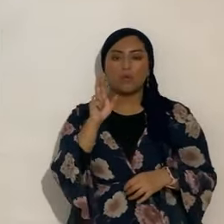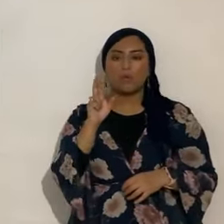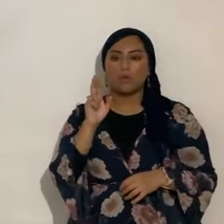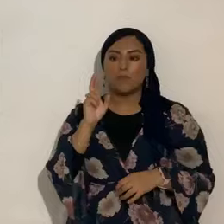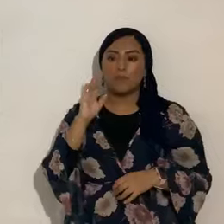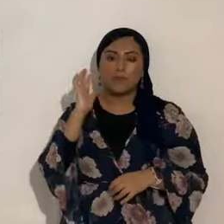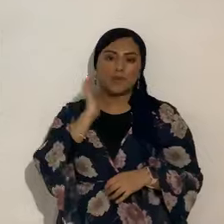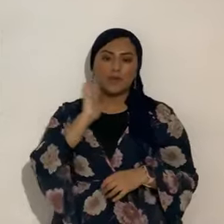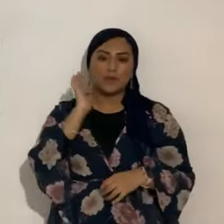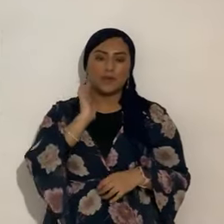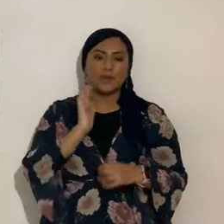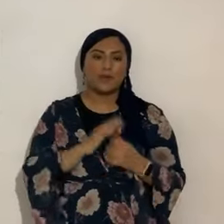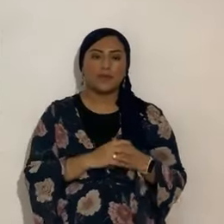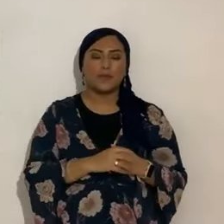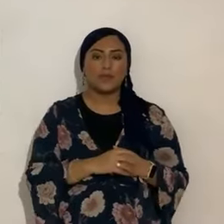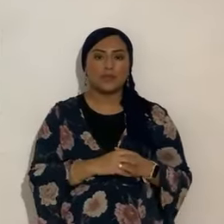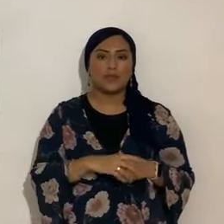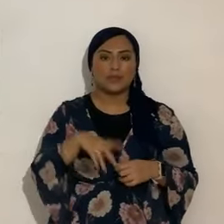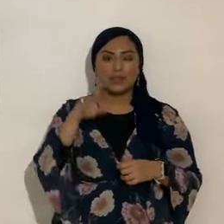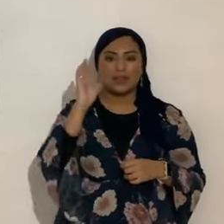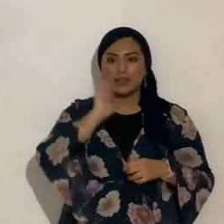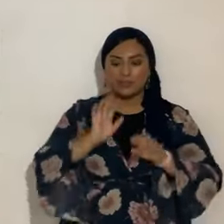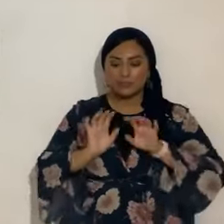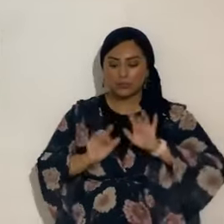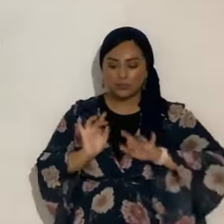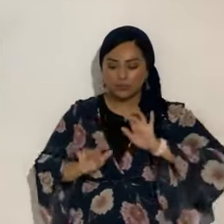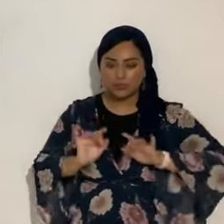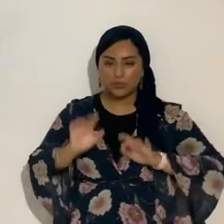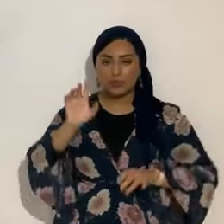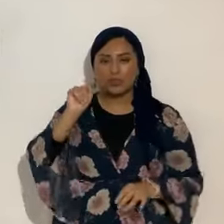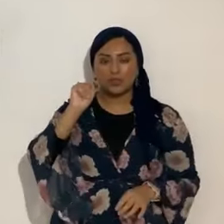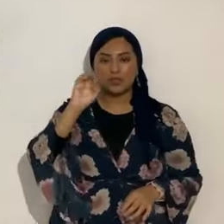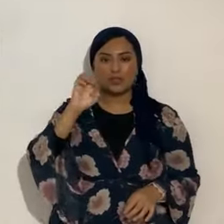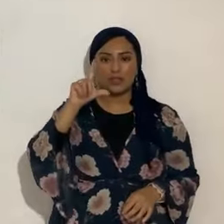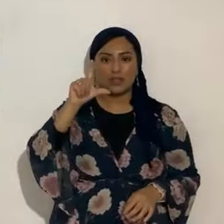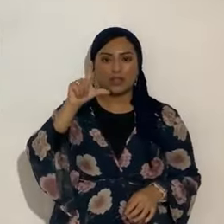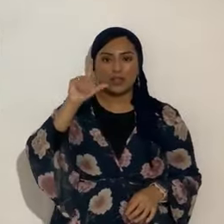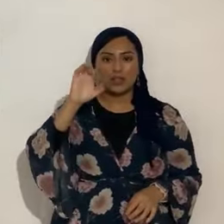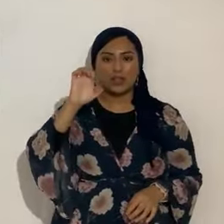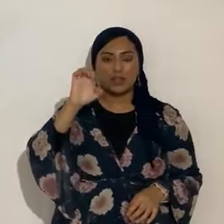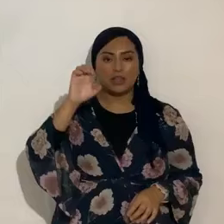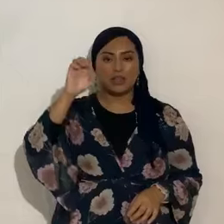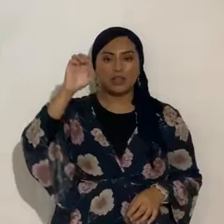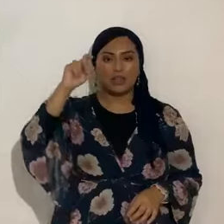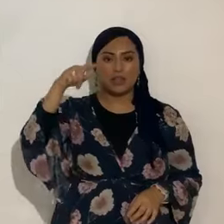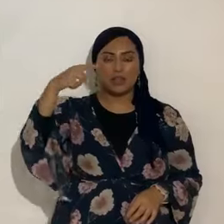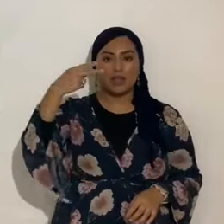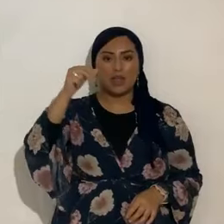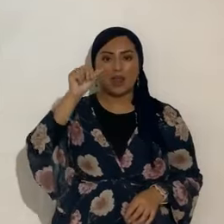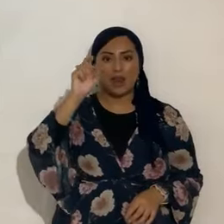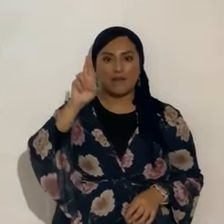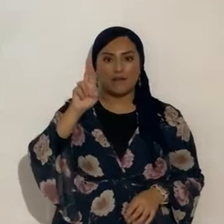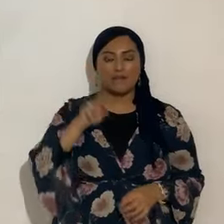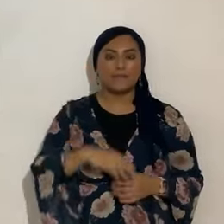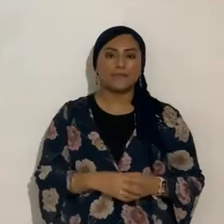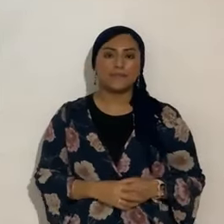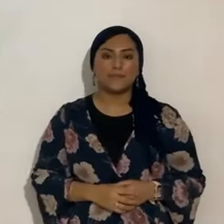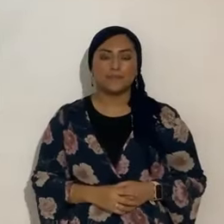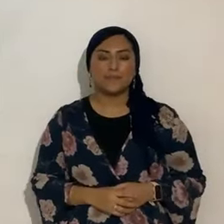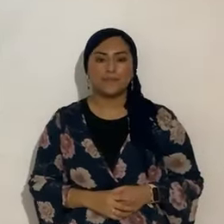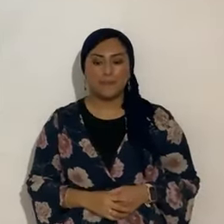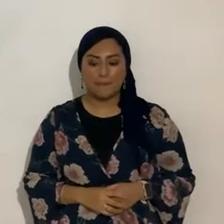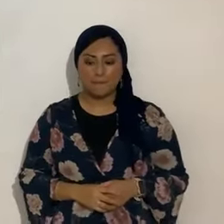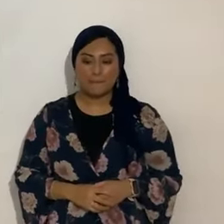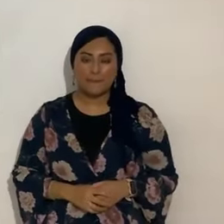telégrafos de antes, ¿se acuerdan? Con los ruiditos, tic, tic, tic, tic, tic, tic, tic, tic, tic, tic. Estaban mandando mensajes, etcétera, y otro los recibía y